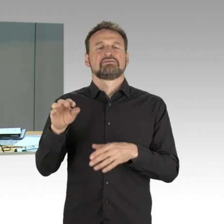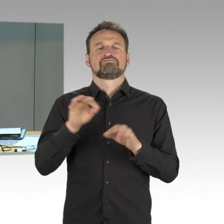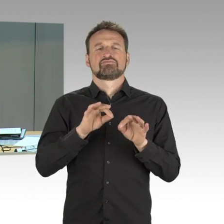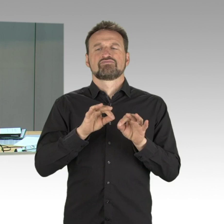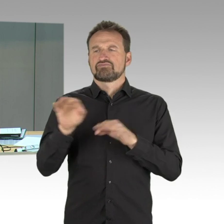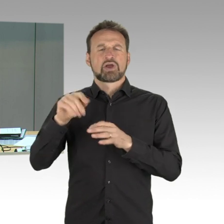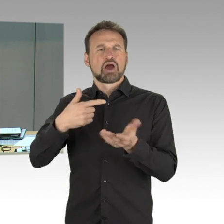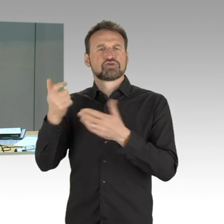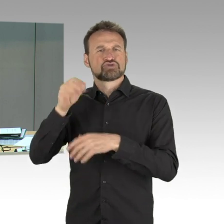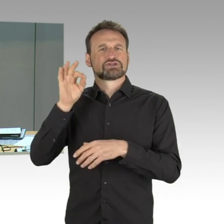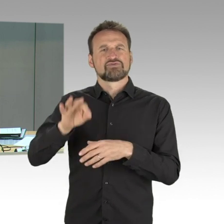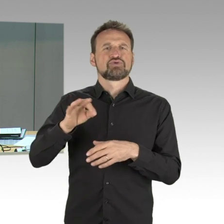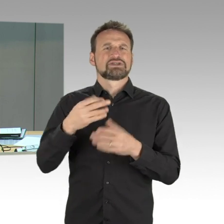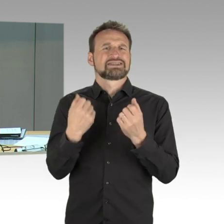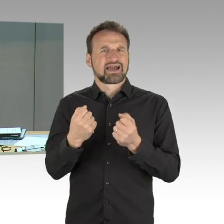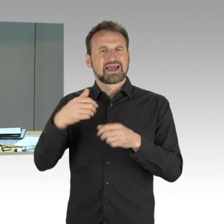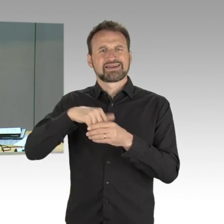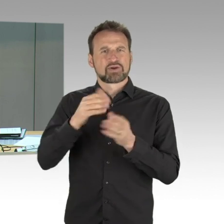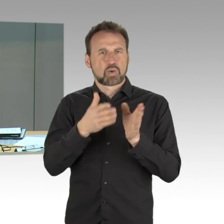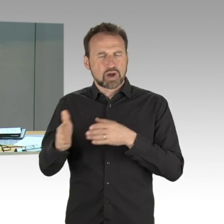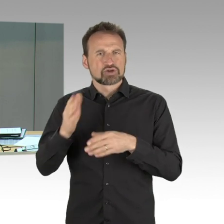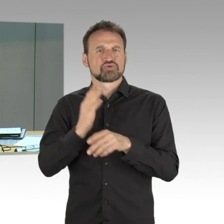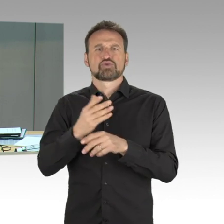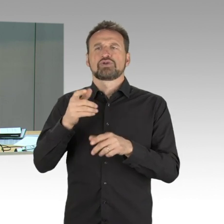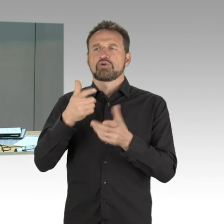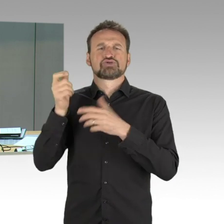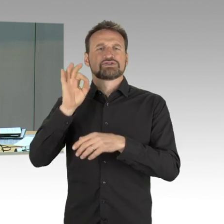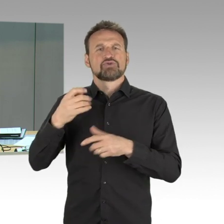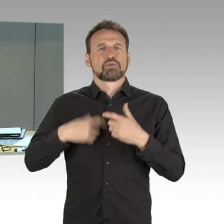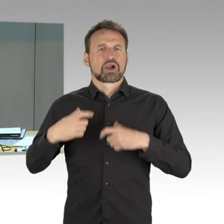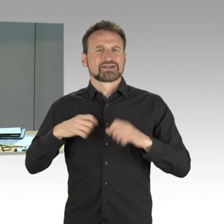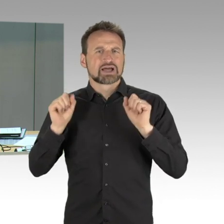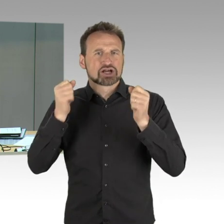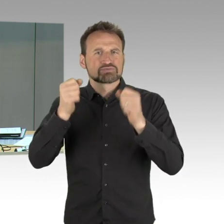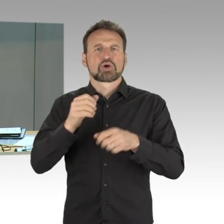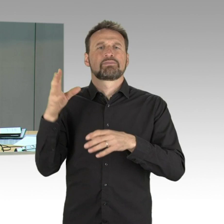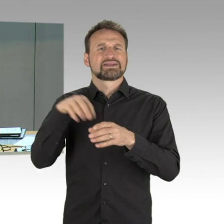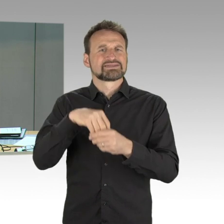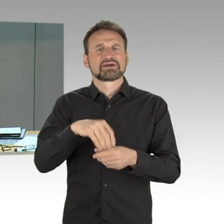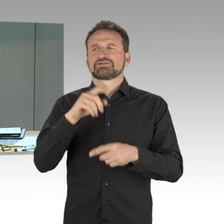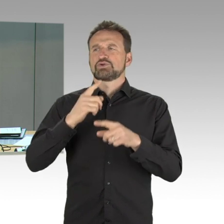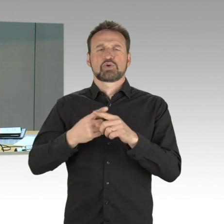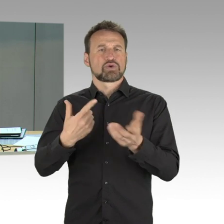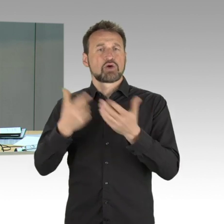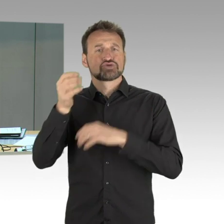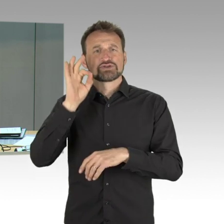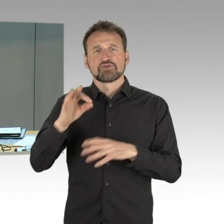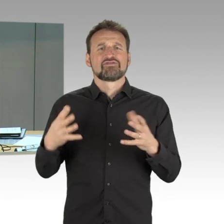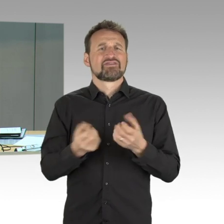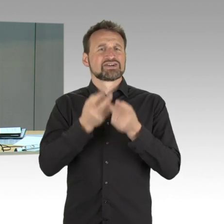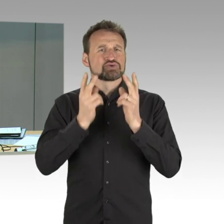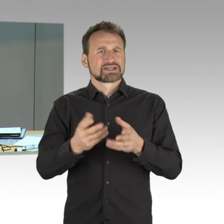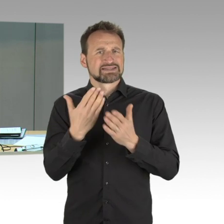und mitberatend an den Ausschuss für bürgerschaftliches Engagement und Partizipation sowie an den Ausschuss für Verfassungs-,